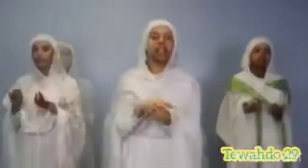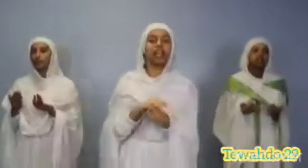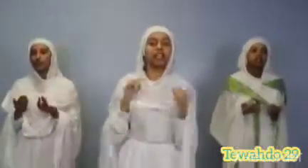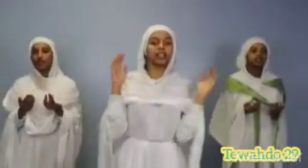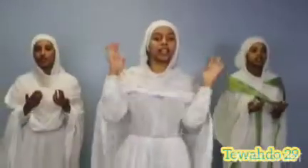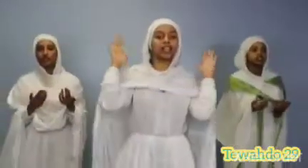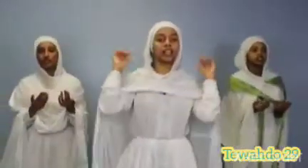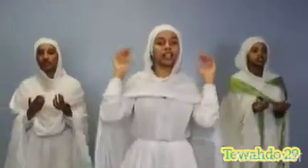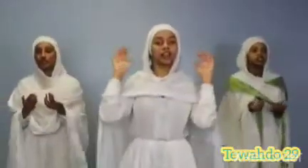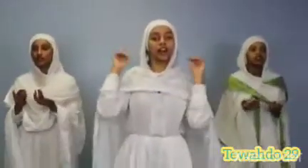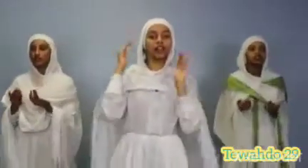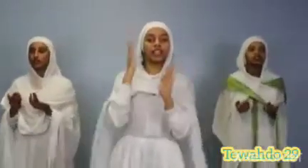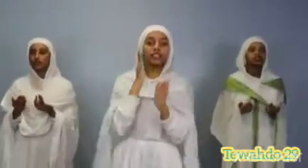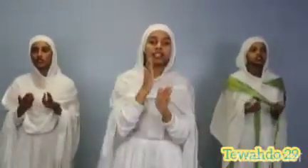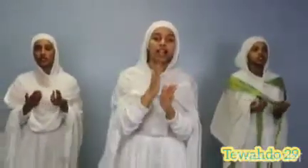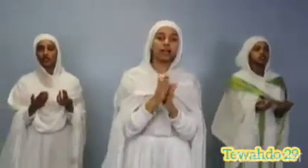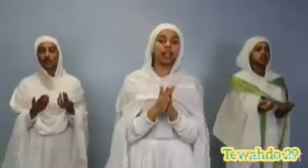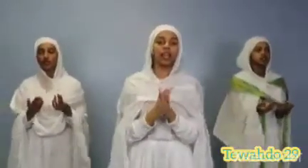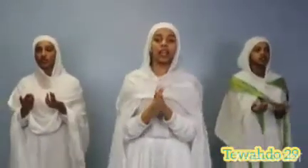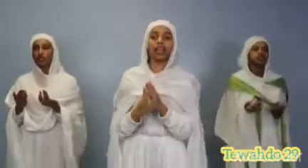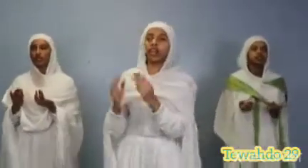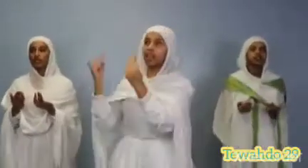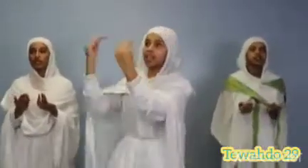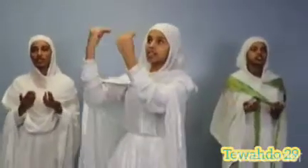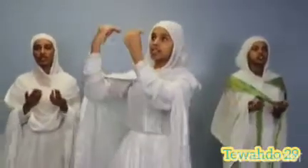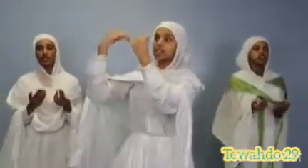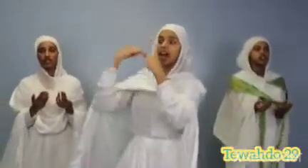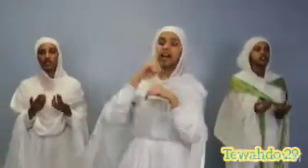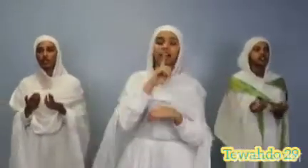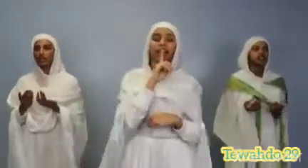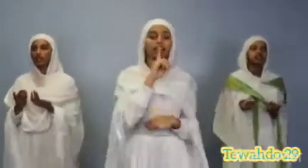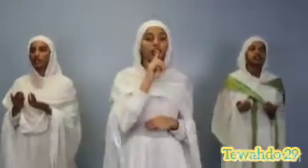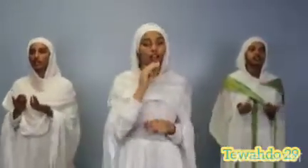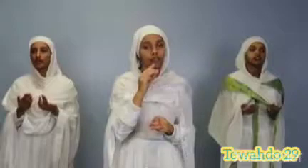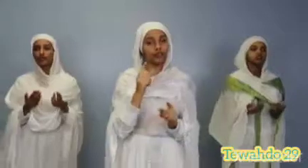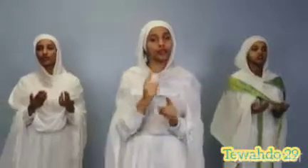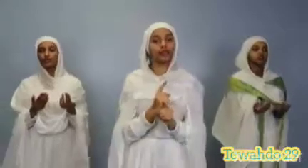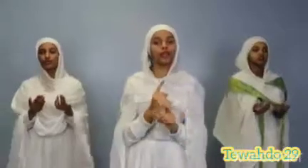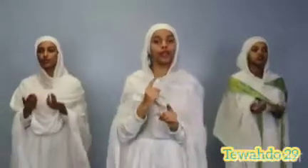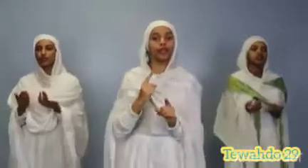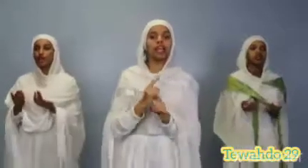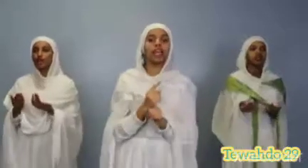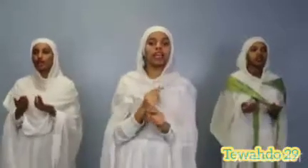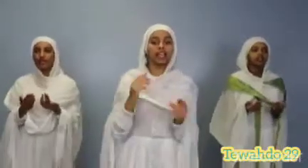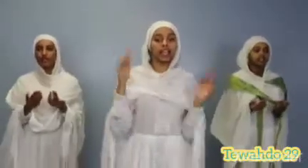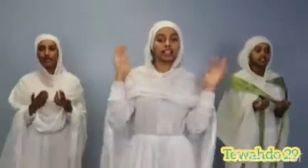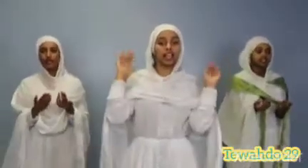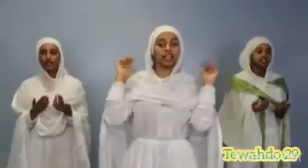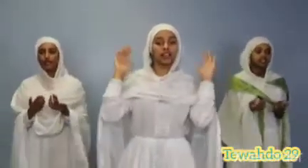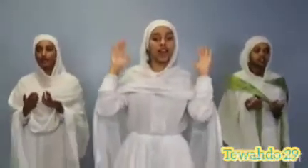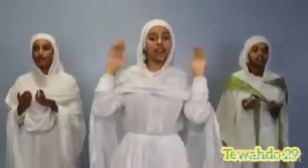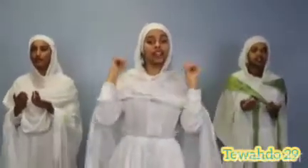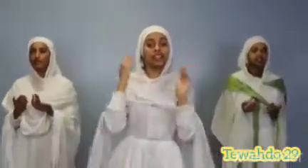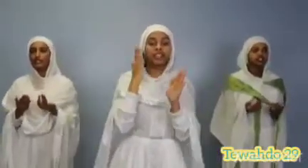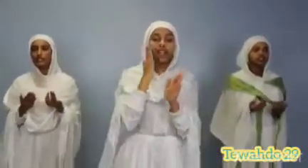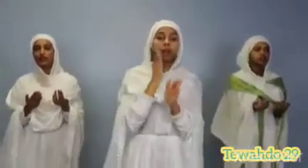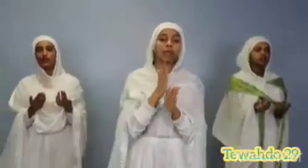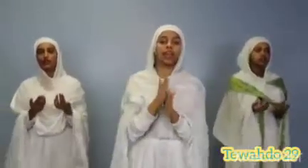ሐመር የተስፋው ፍጻሜ ሲሳይ ናት ለፍጡር የተስፋው ፍጻሜ